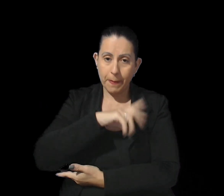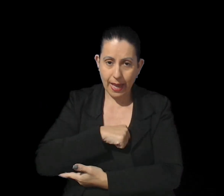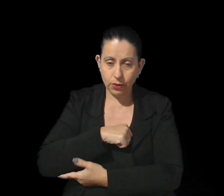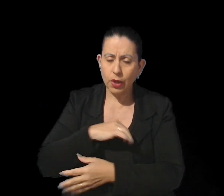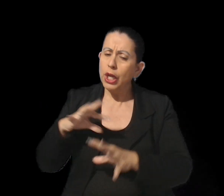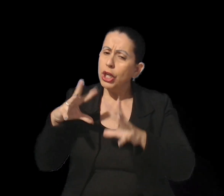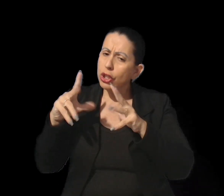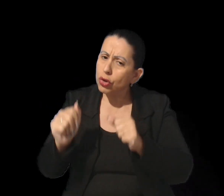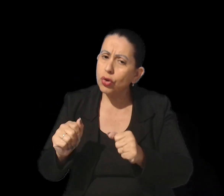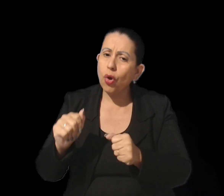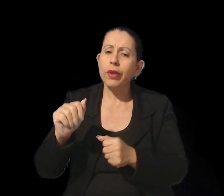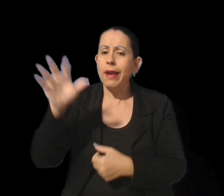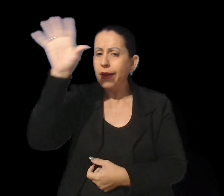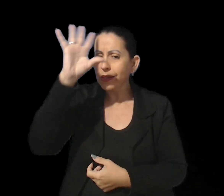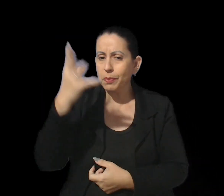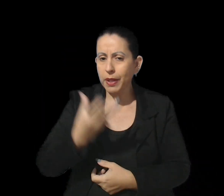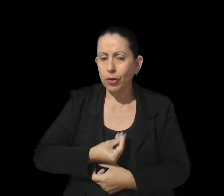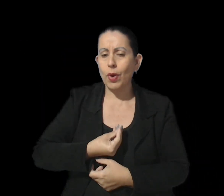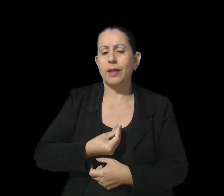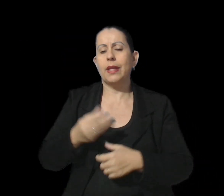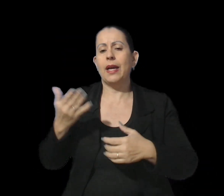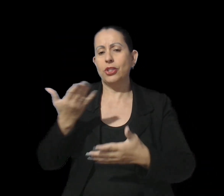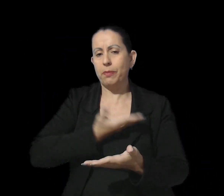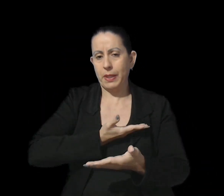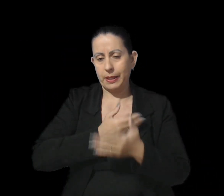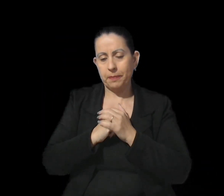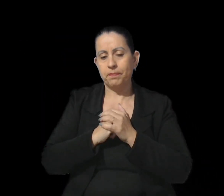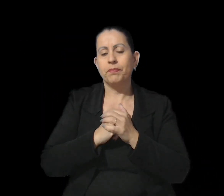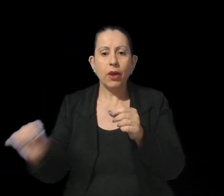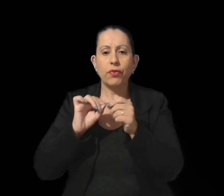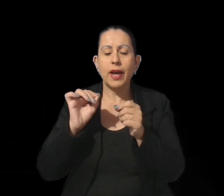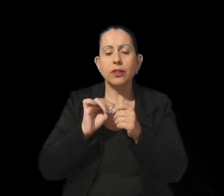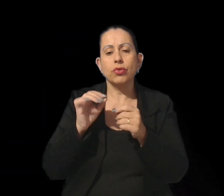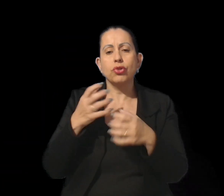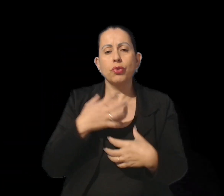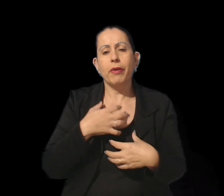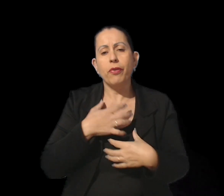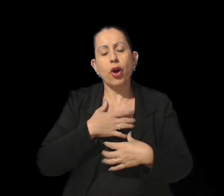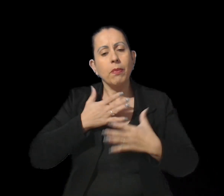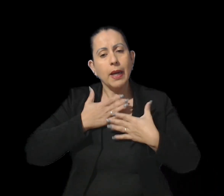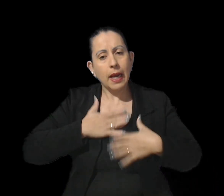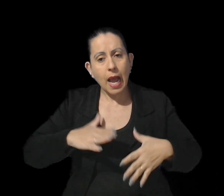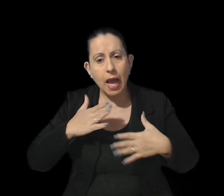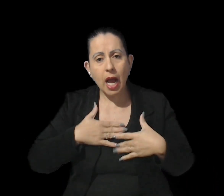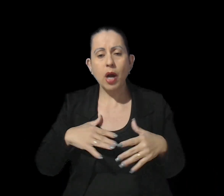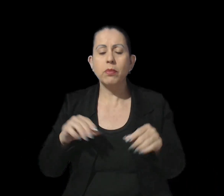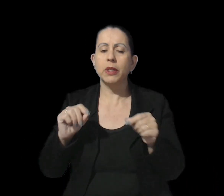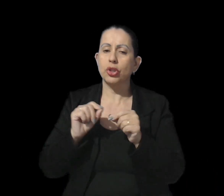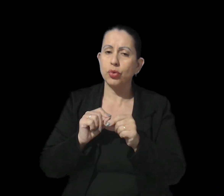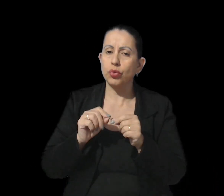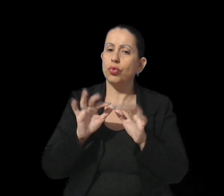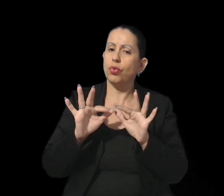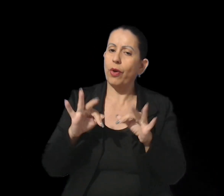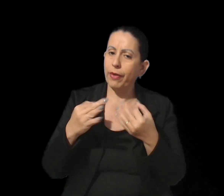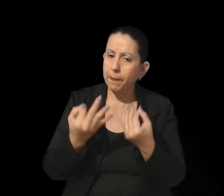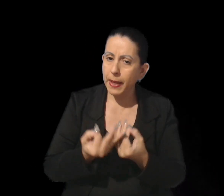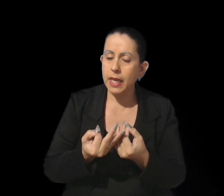amado, e de toda a espiritualidade amiga. Eu faço de uma forma calma, junto com a